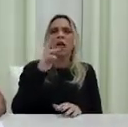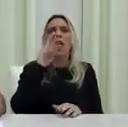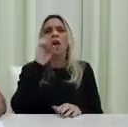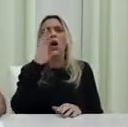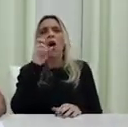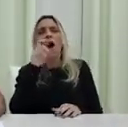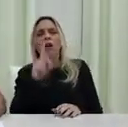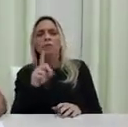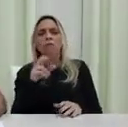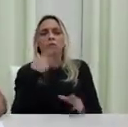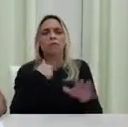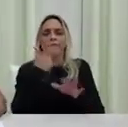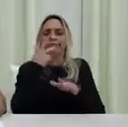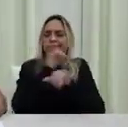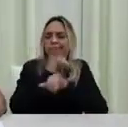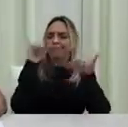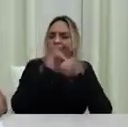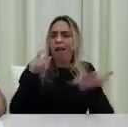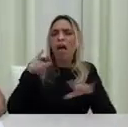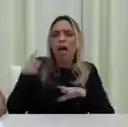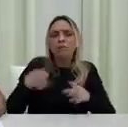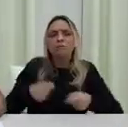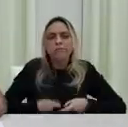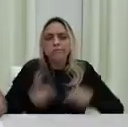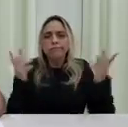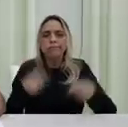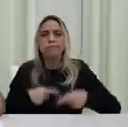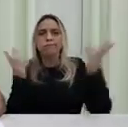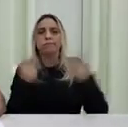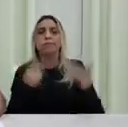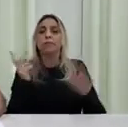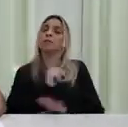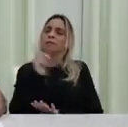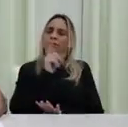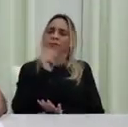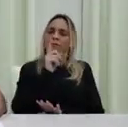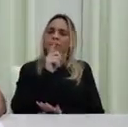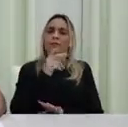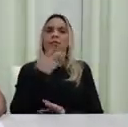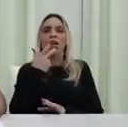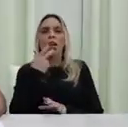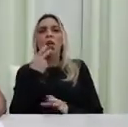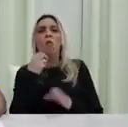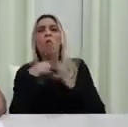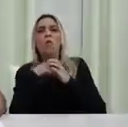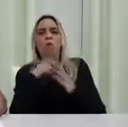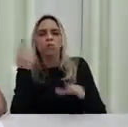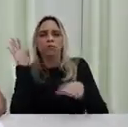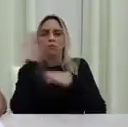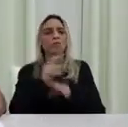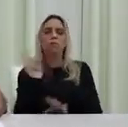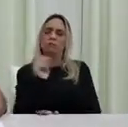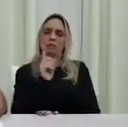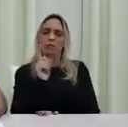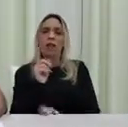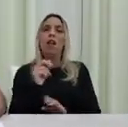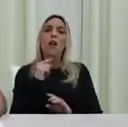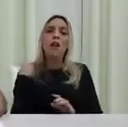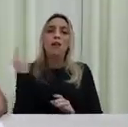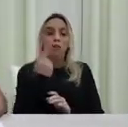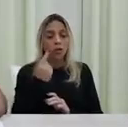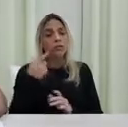Outra mentira. Tá, ok? A gente não quer perseguir ninguém. Em havendo necessidade de gastar com a mídia